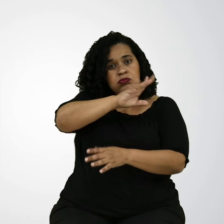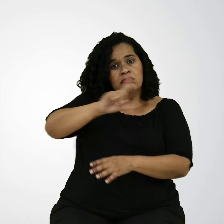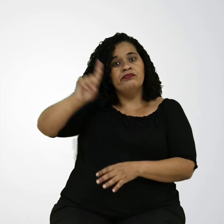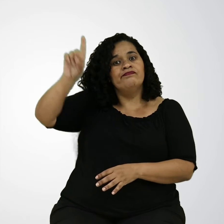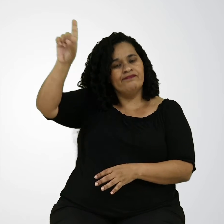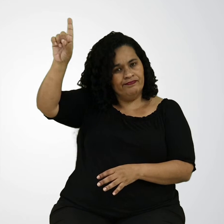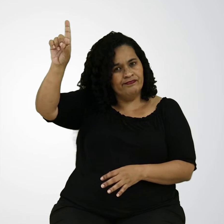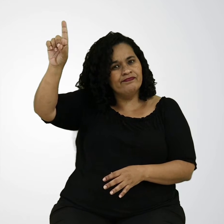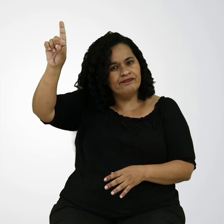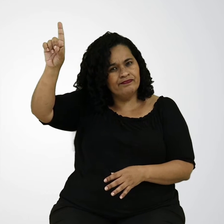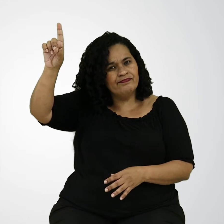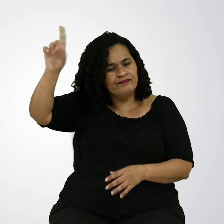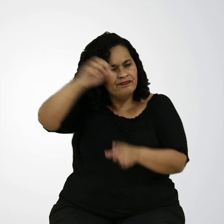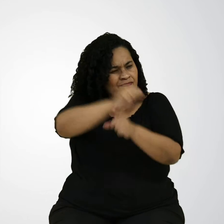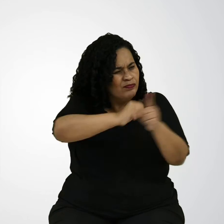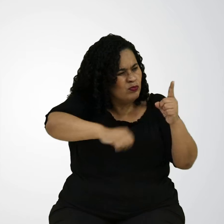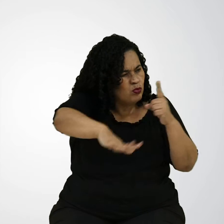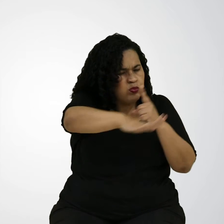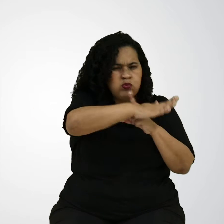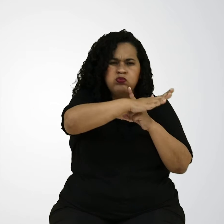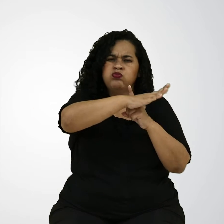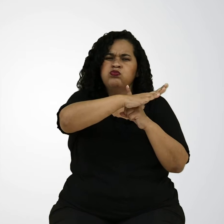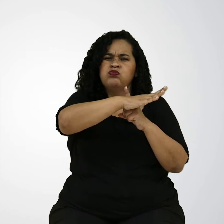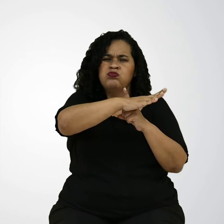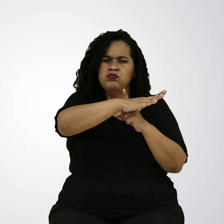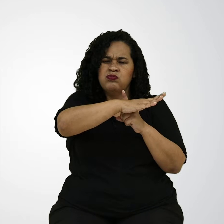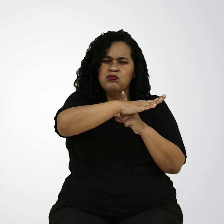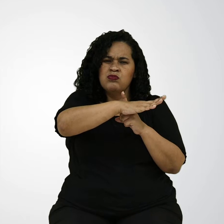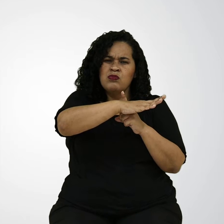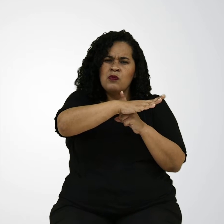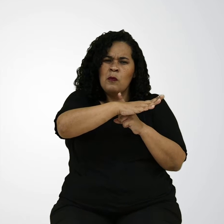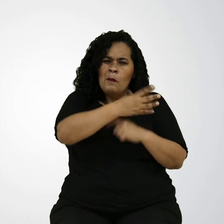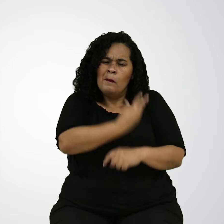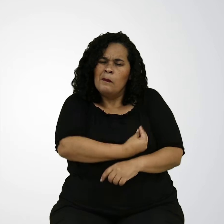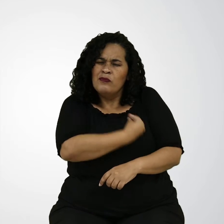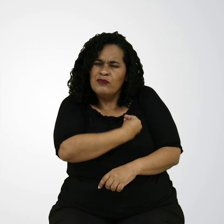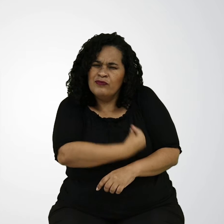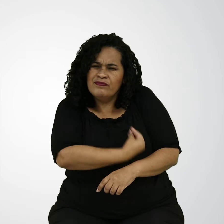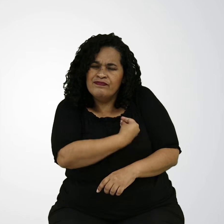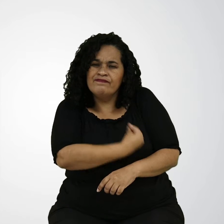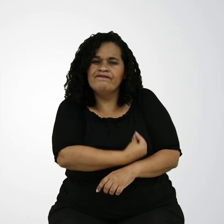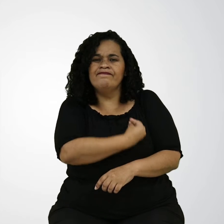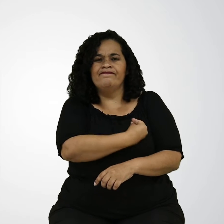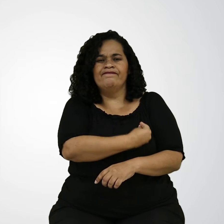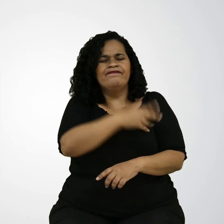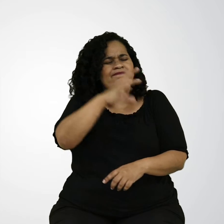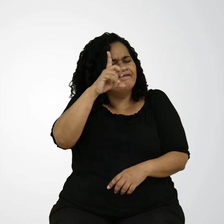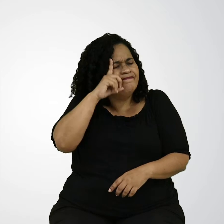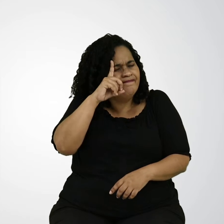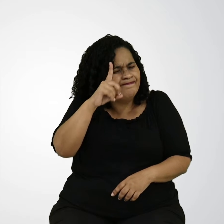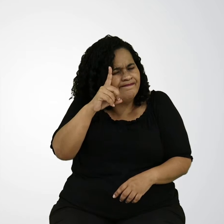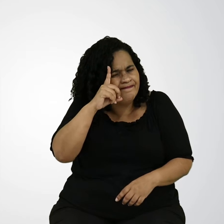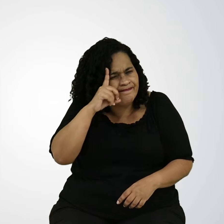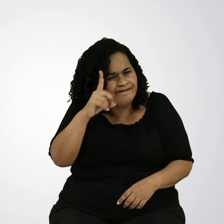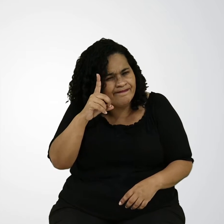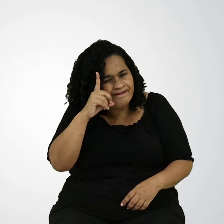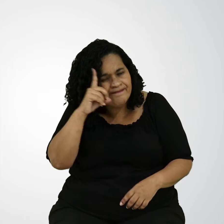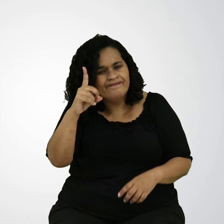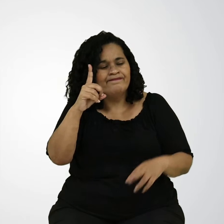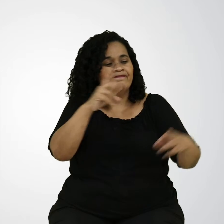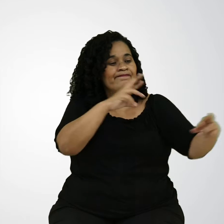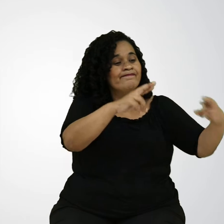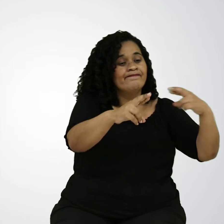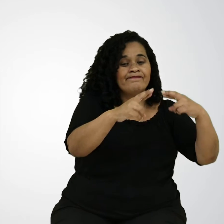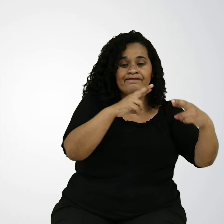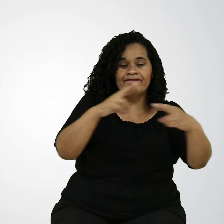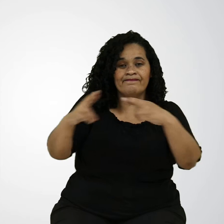vida na nossa sociedade, redimindo a vida no nosso dia a dia, nas nossas relações